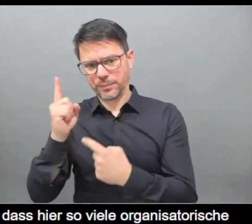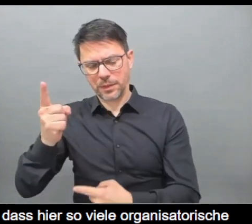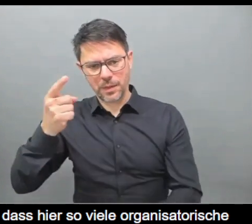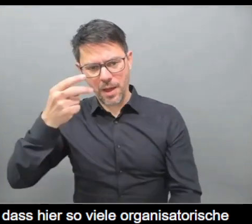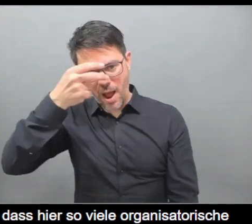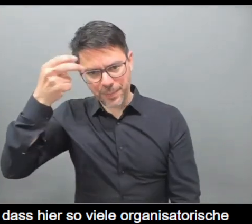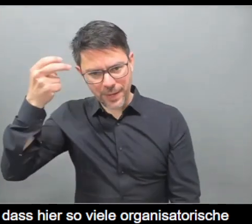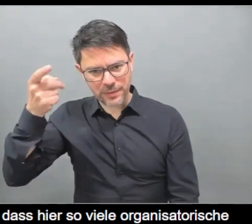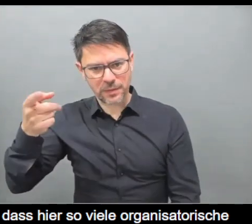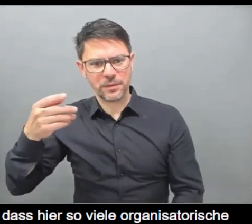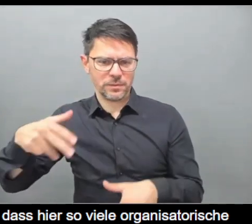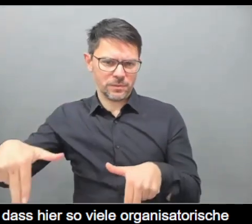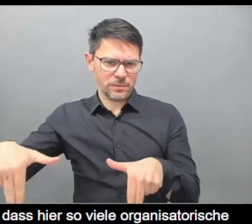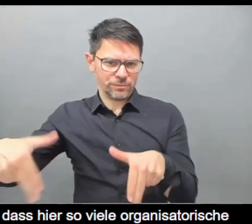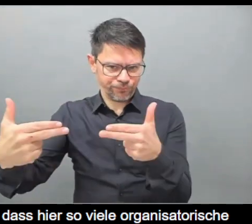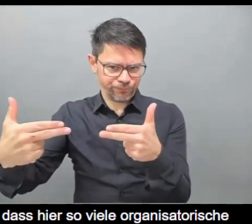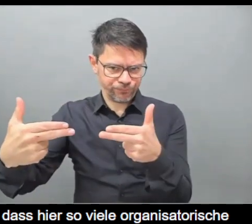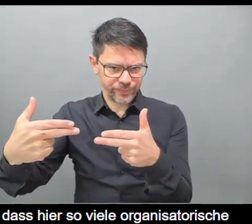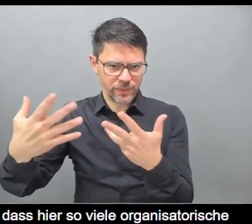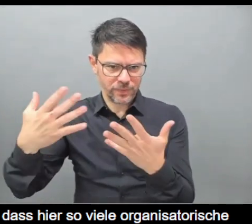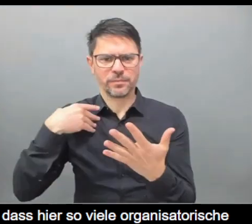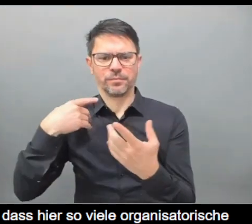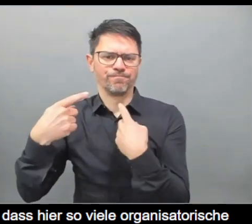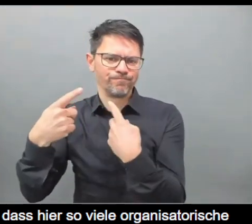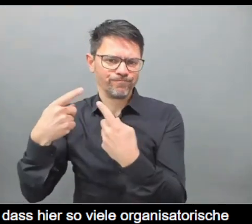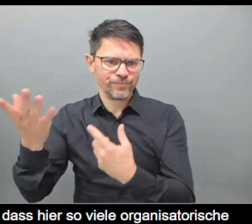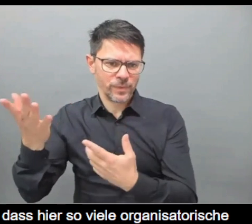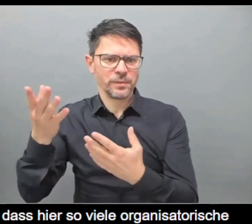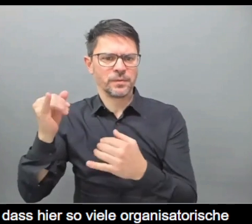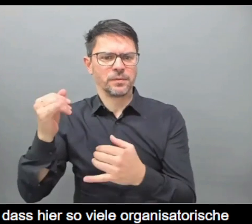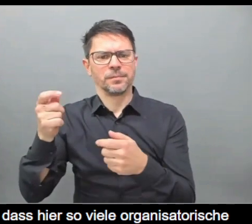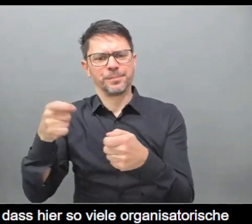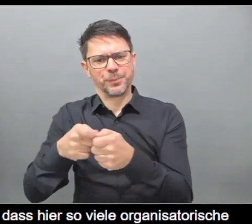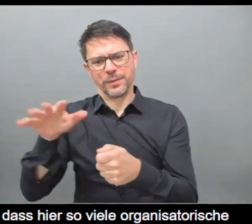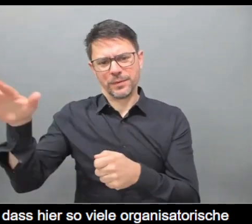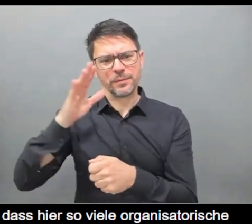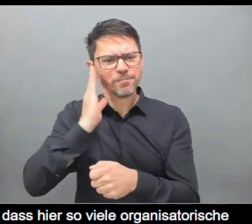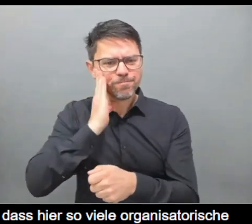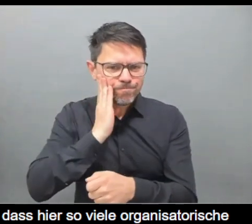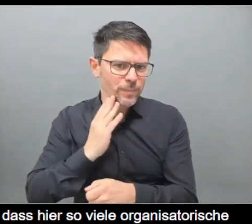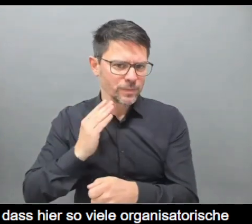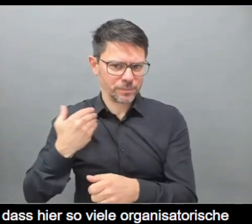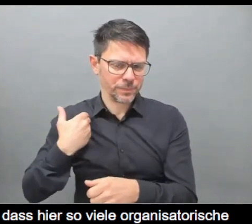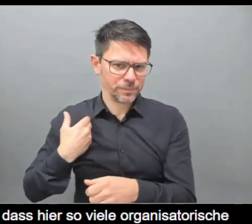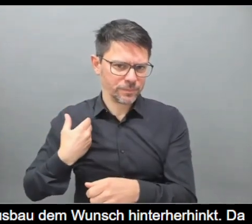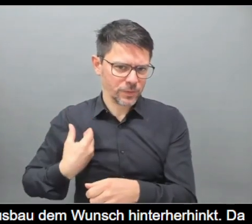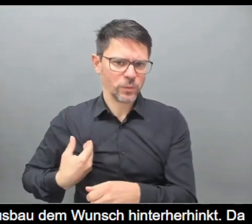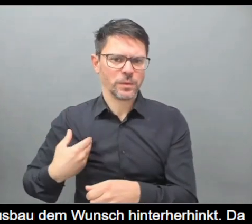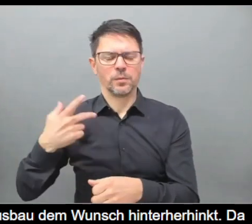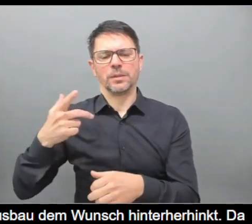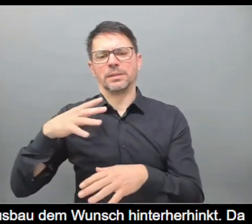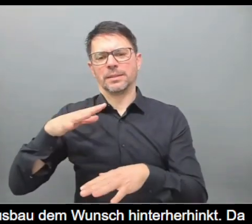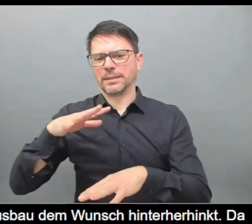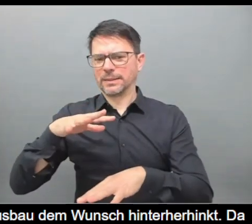Stromnetzbetreiber ja nicht mal dürfen, es sei denn in Ausnahmesituationen, dass sie Stromspeicher errichten, um den Überschussstrom